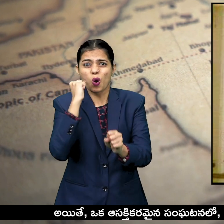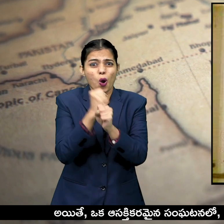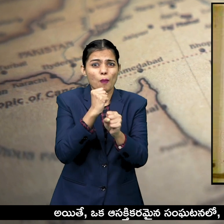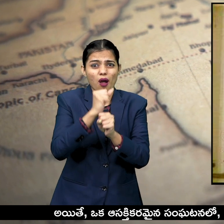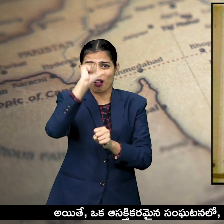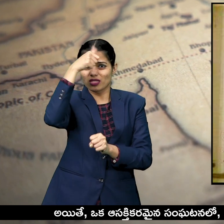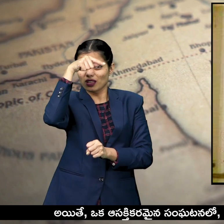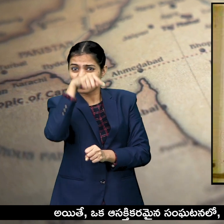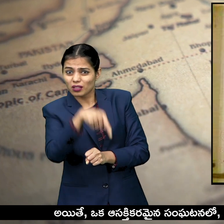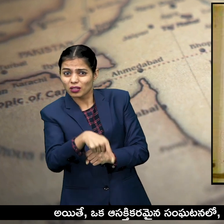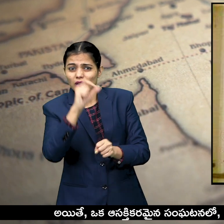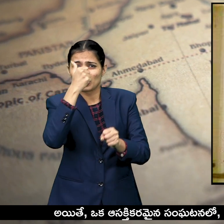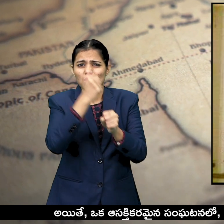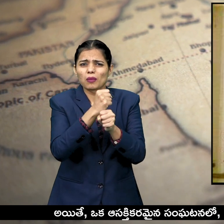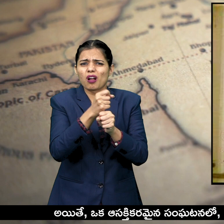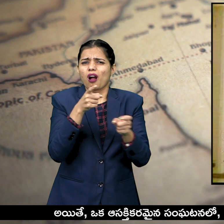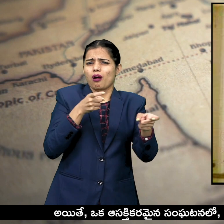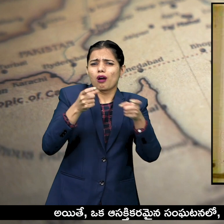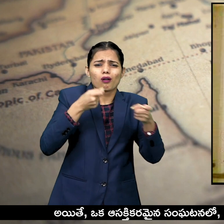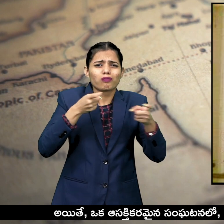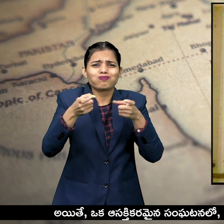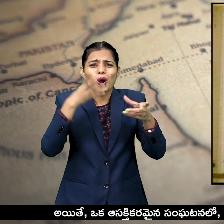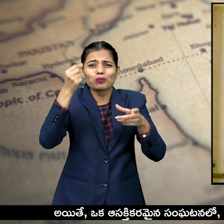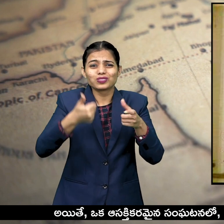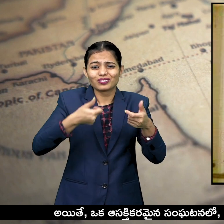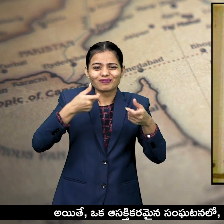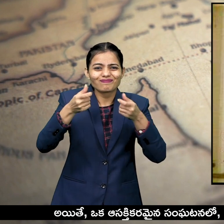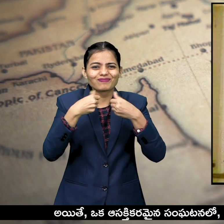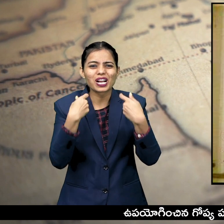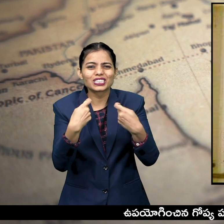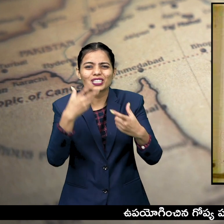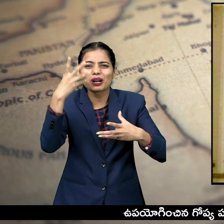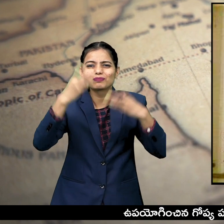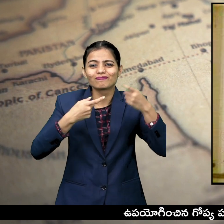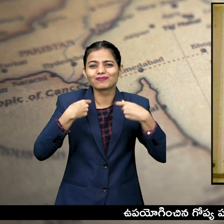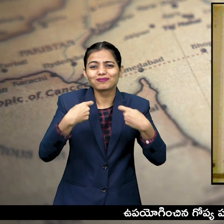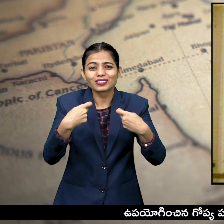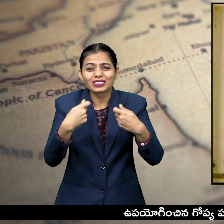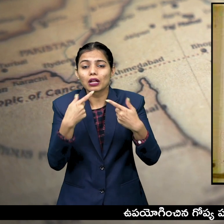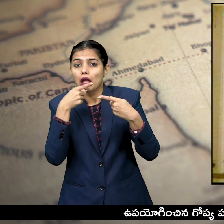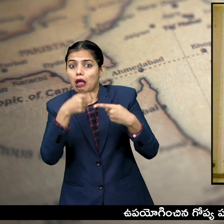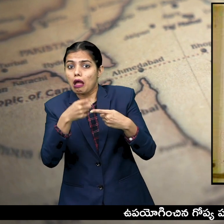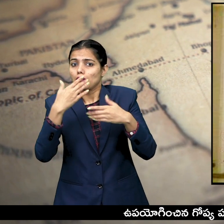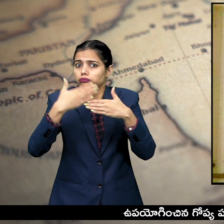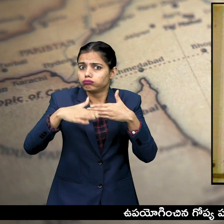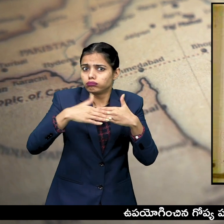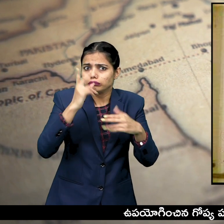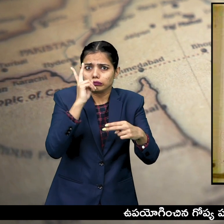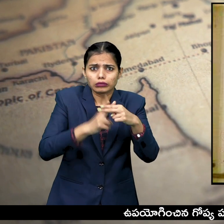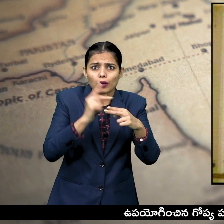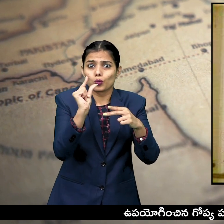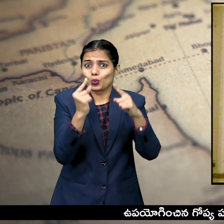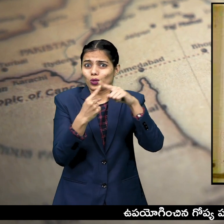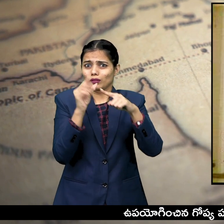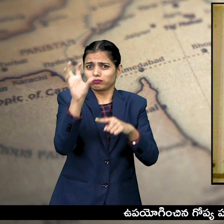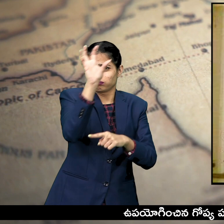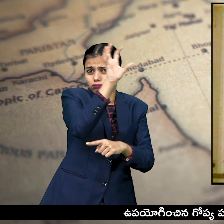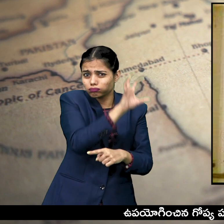1971లో భారత ప్రభుత్వం మాజీ రాచరిక కుటుంబాలు ఉపయోగించిన ప్రైవీ పర్స్ మరియు బిరుదులను రద్దు